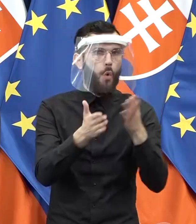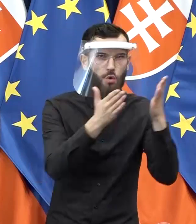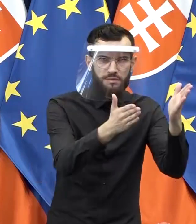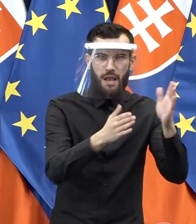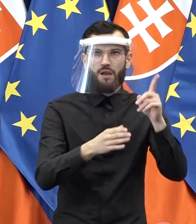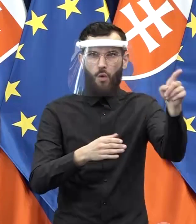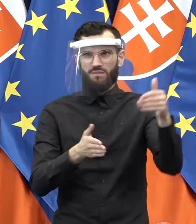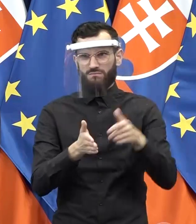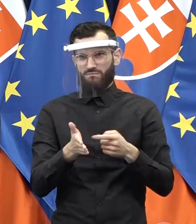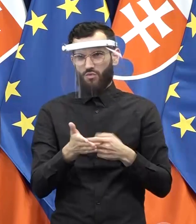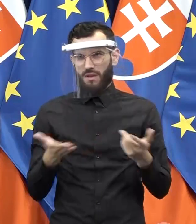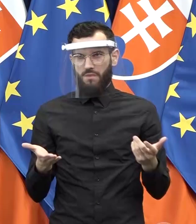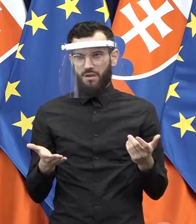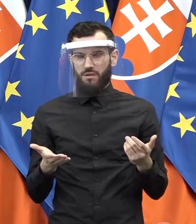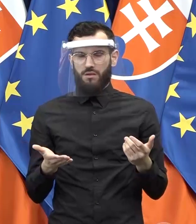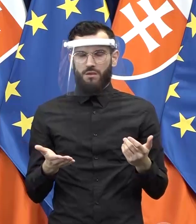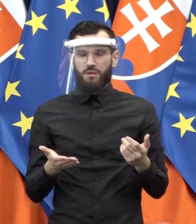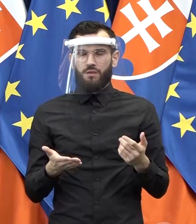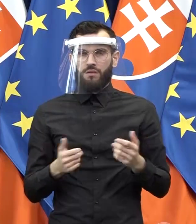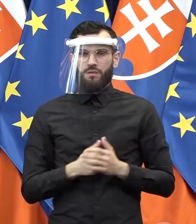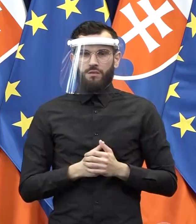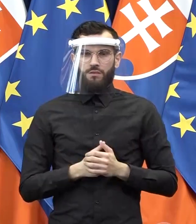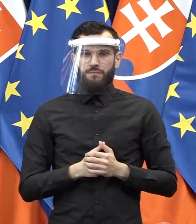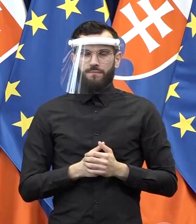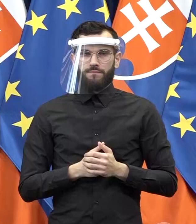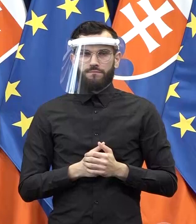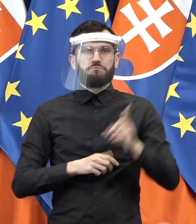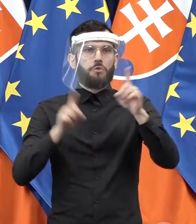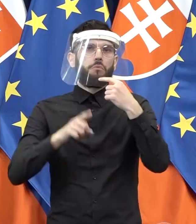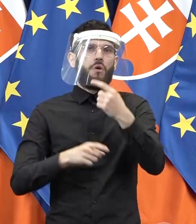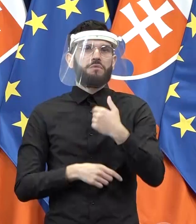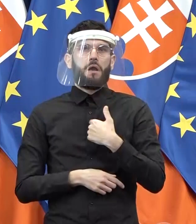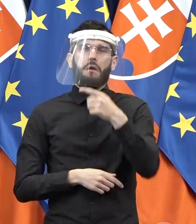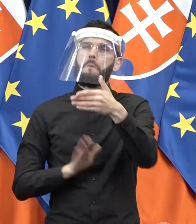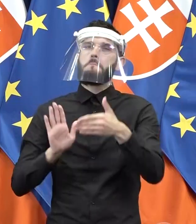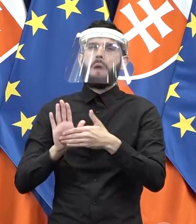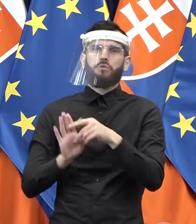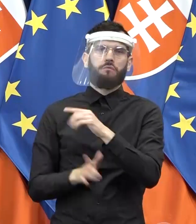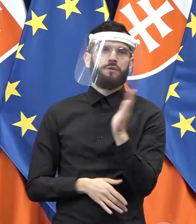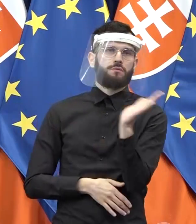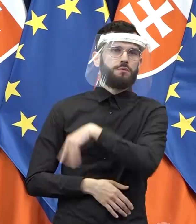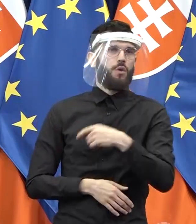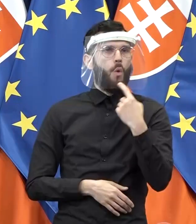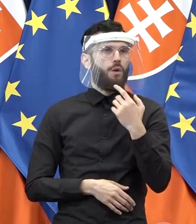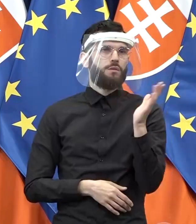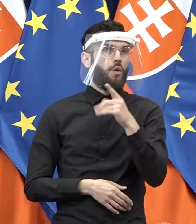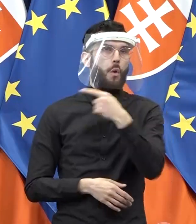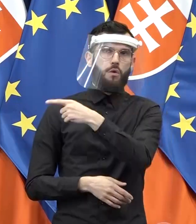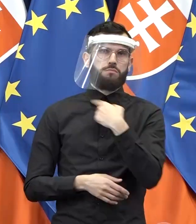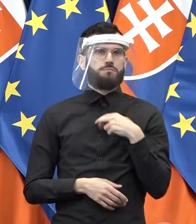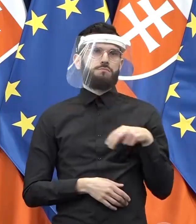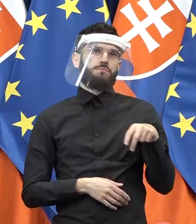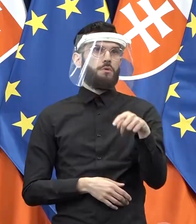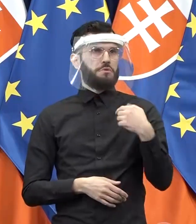jednoducho ju budú vyžadovať. Tí, ktorí si povedia, že nejakým Matovičím nebude hovoriť, jak on bude sa po ulici